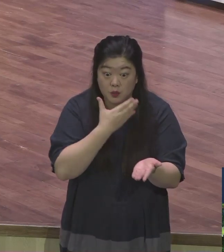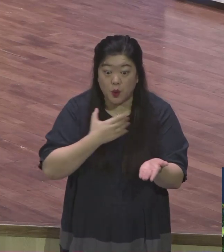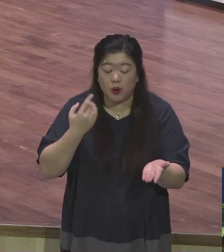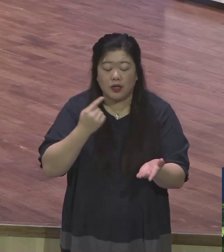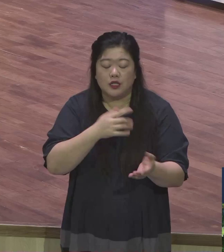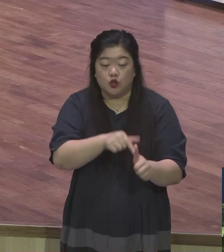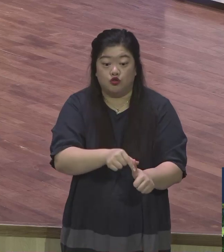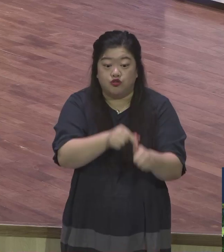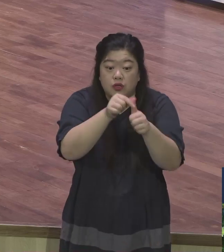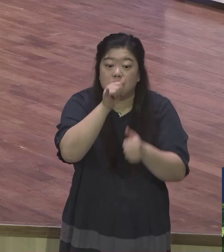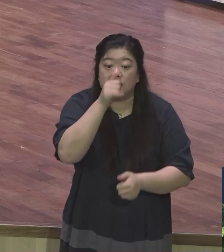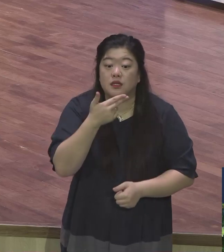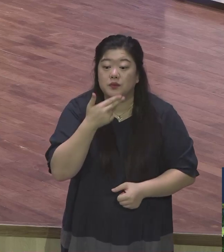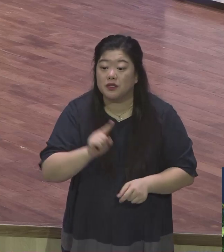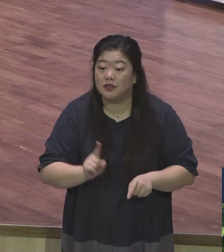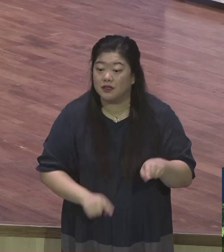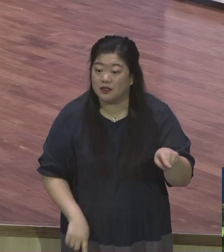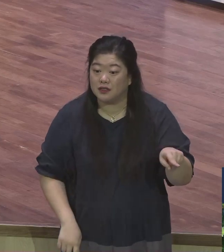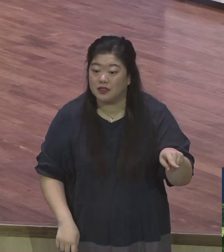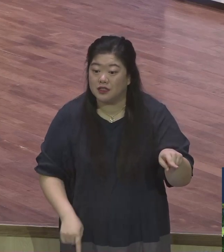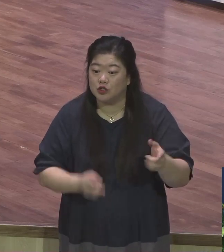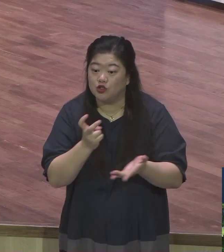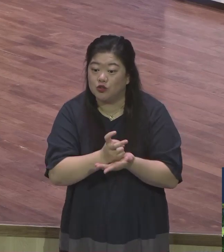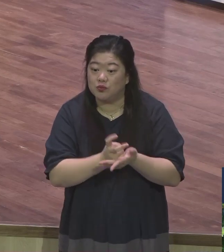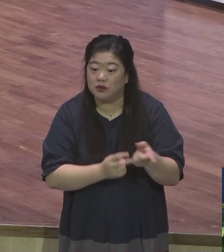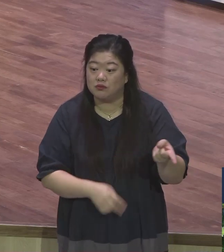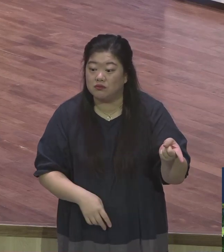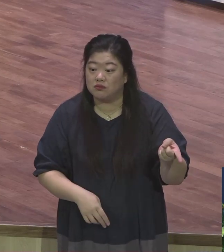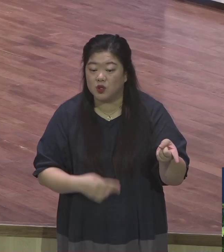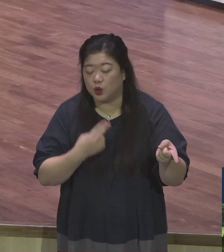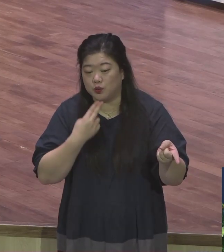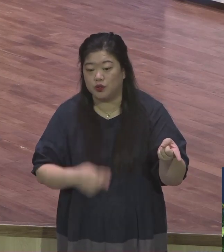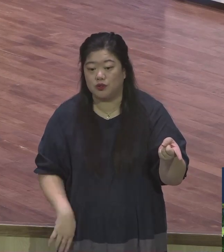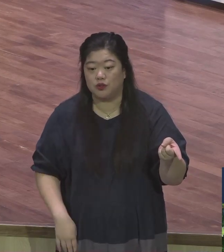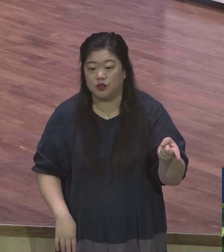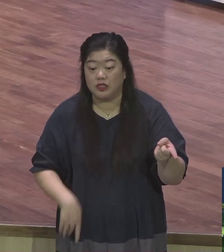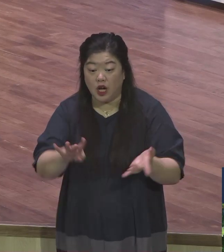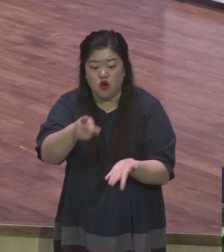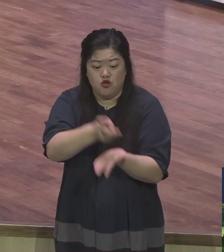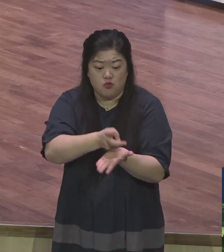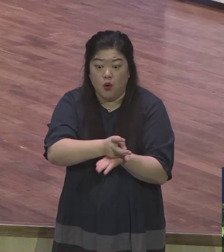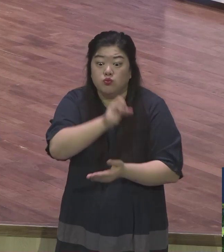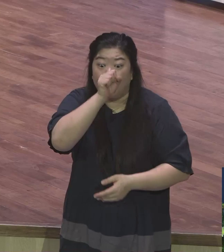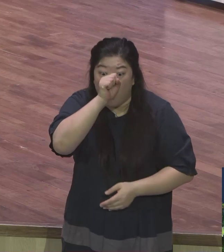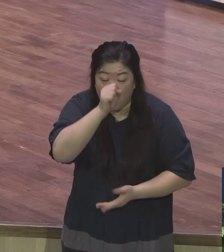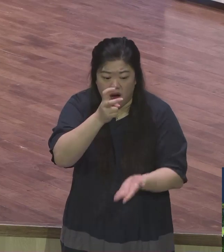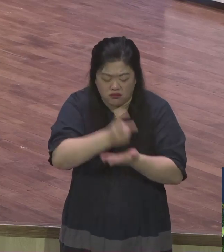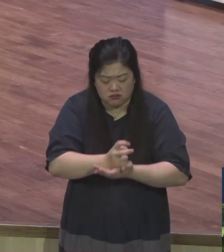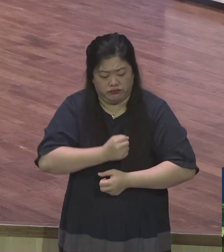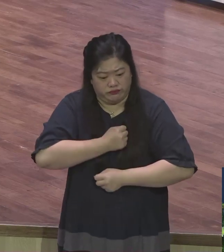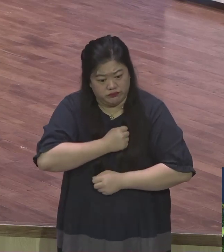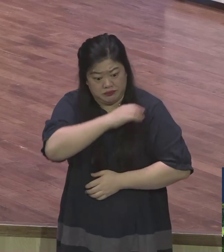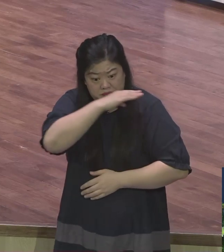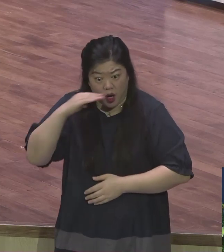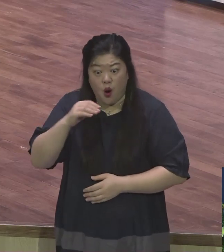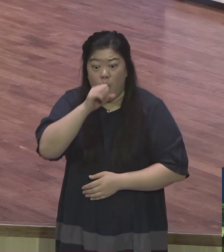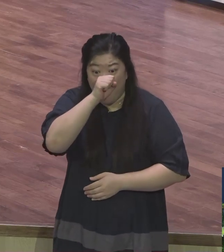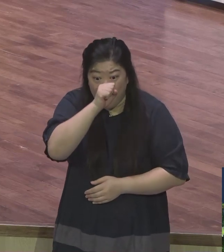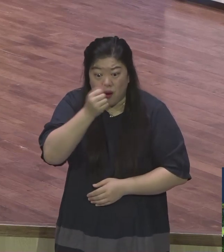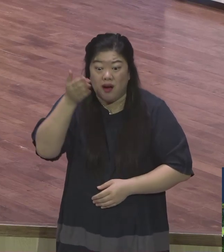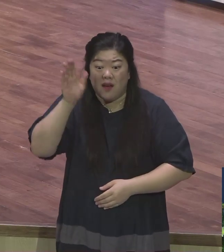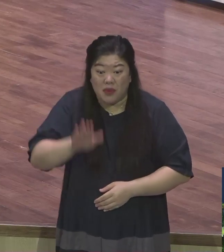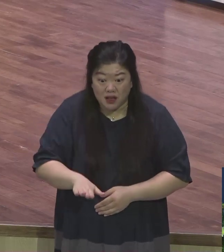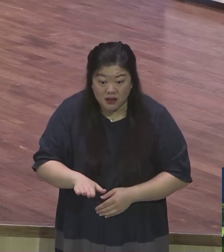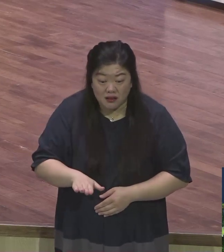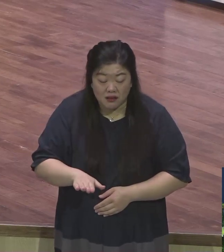신앙생활을 잘하는 것처럼 보이기 때문에 굉장히 위험합니다. 율법주의 율법체질을